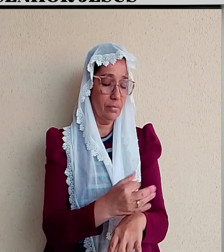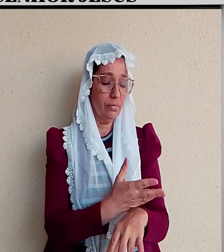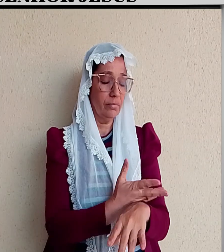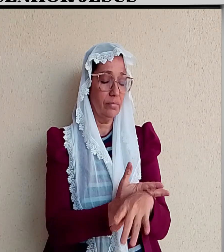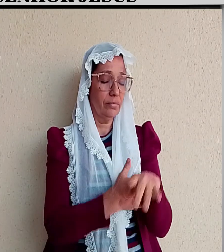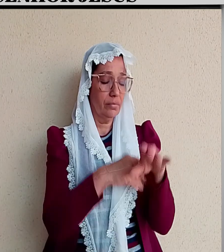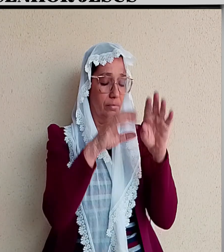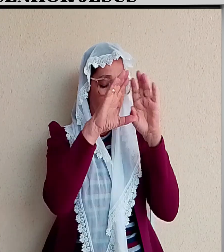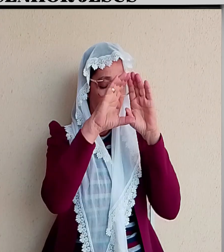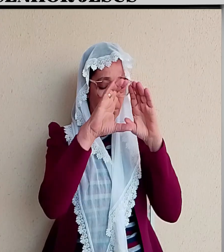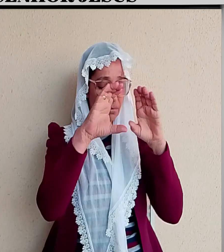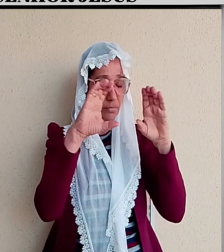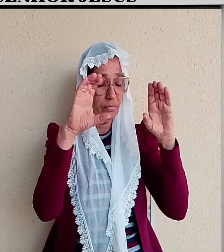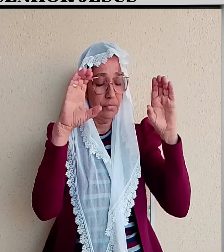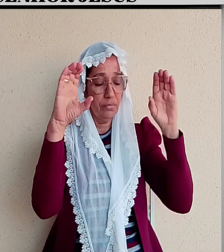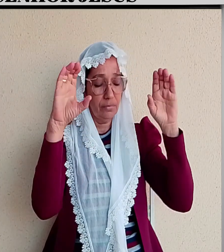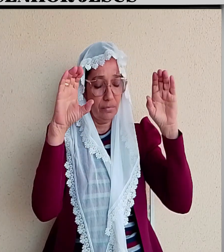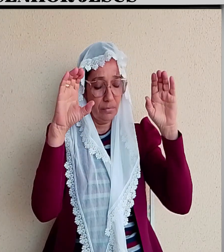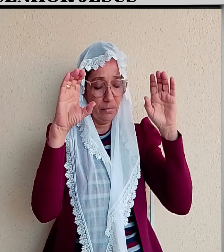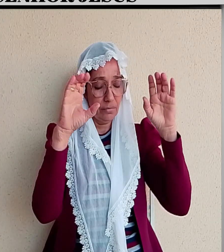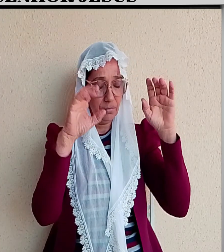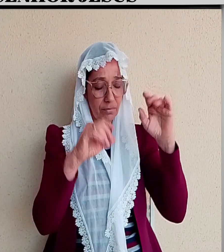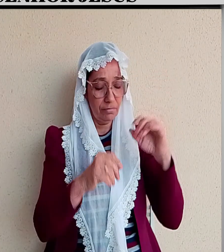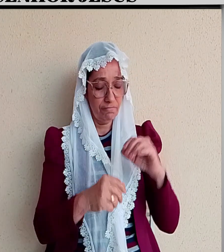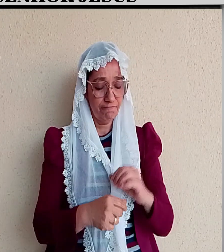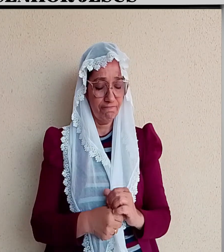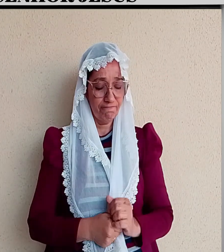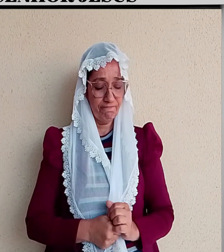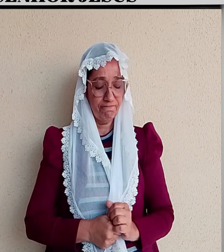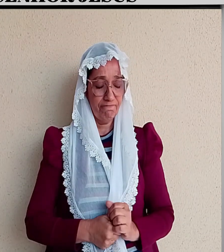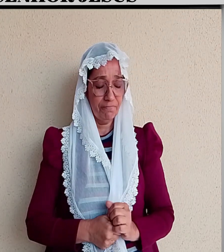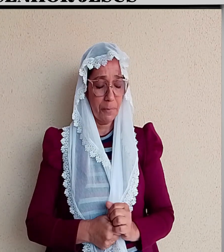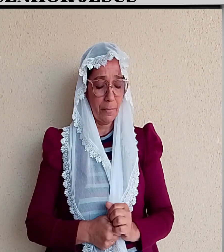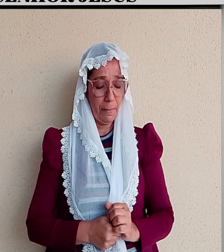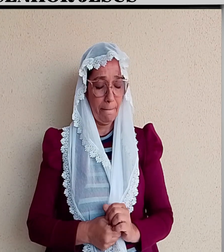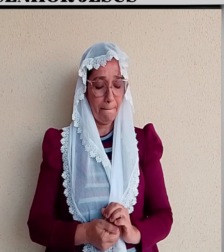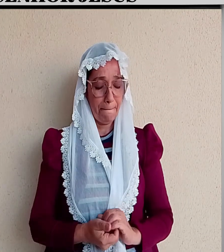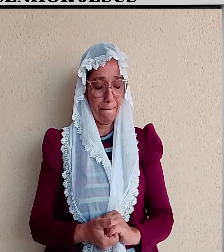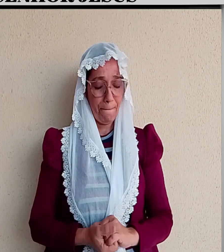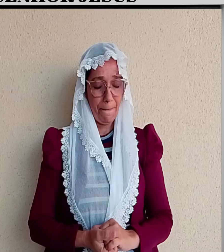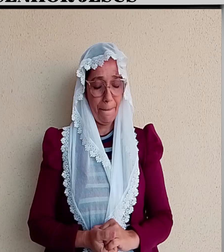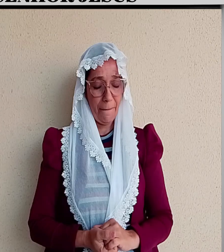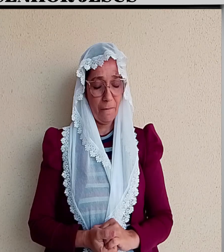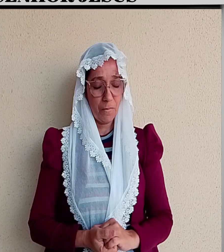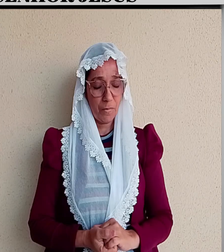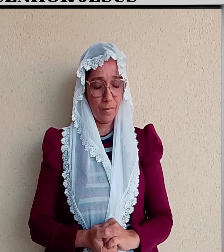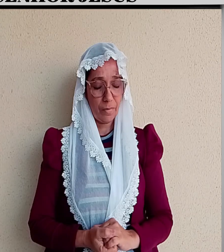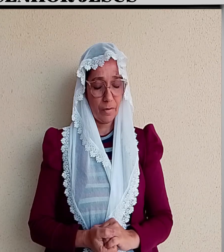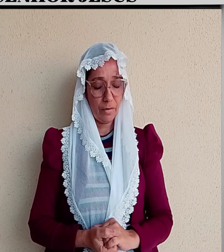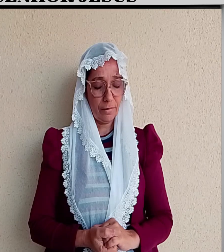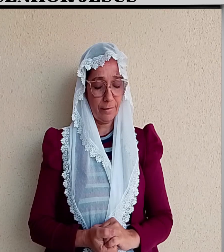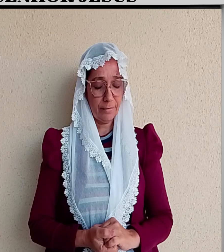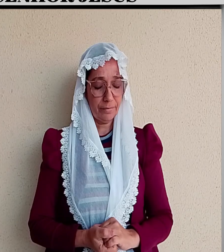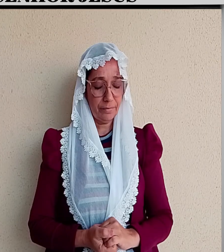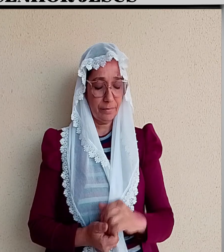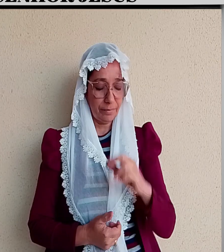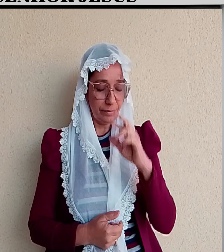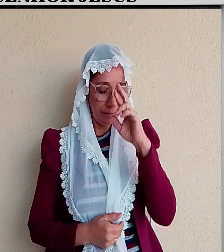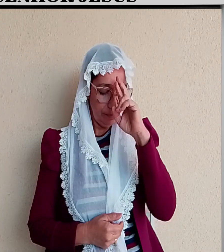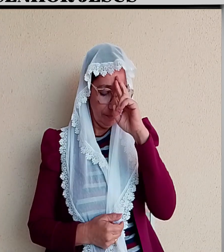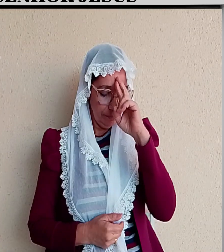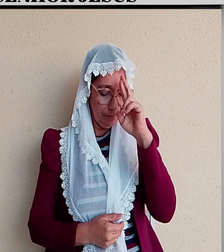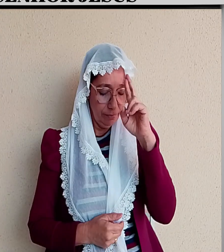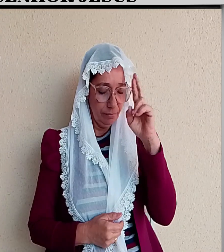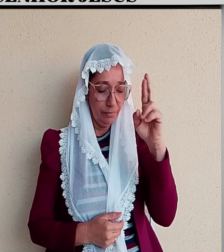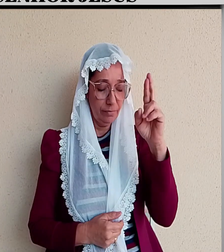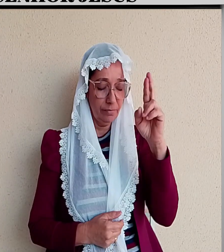Deus. ela, Pai amado. Glória a Senhor Deus. bendito de misericórdia. Tu sabes, Pai, te agradecemos pela